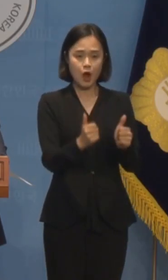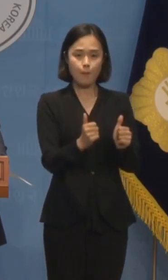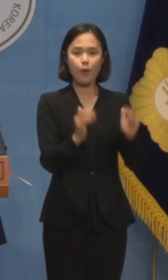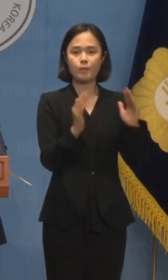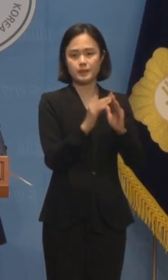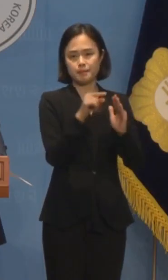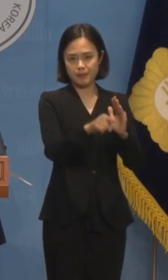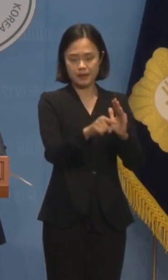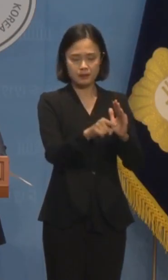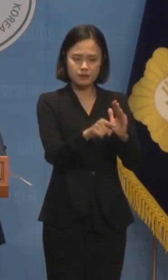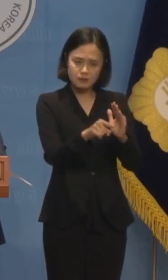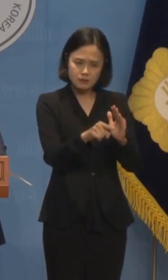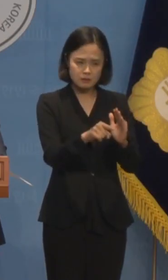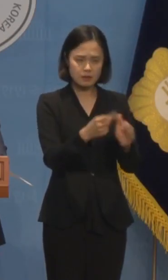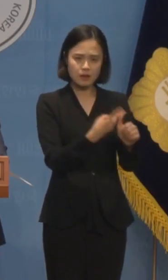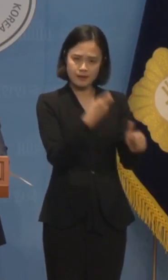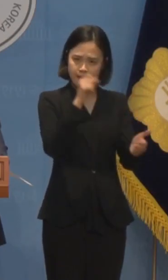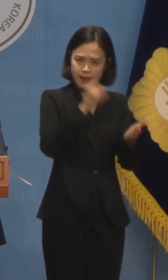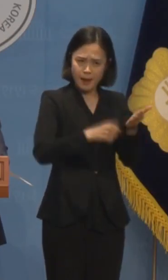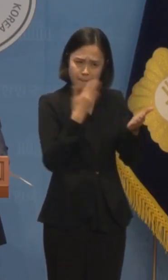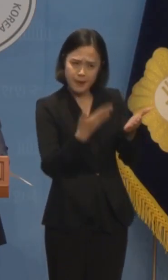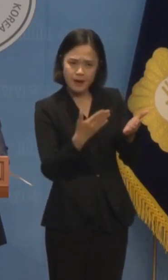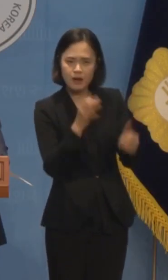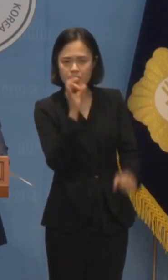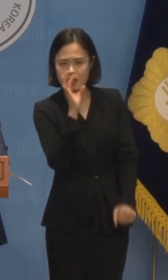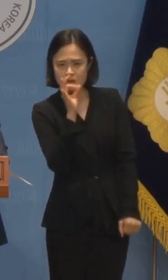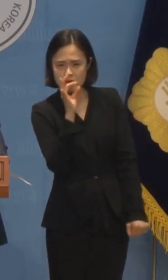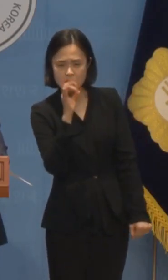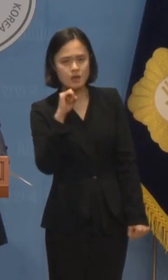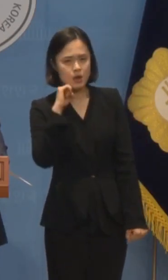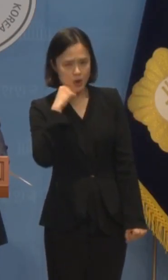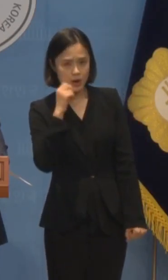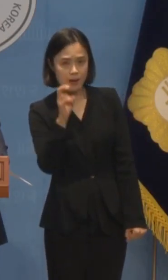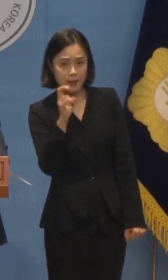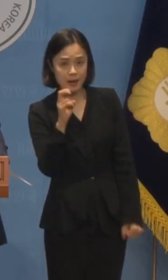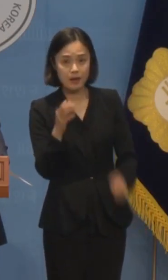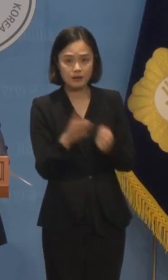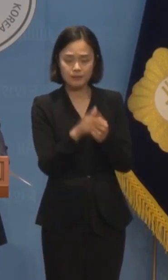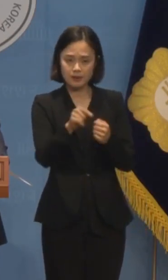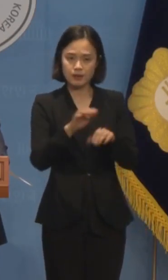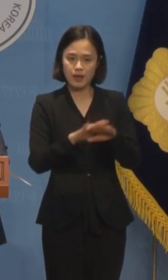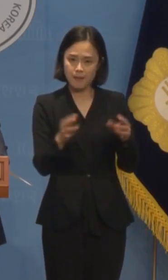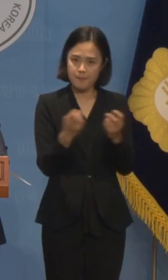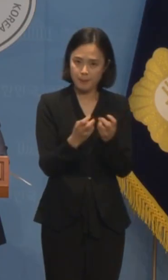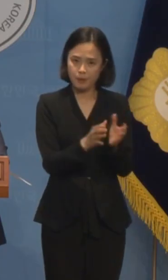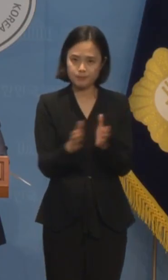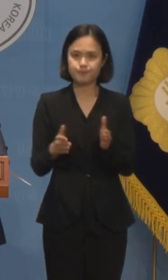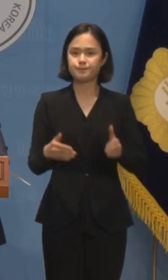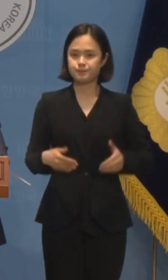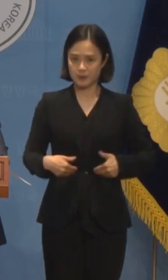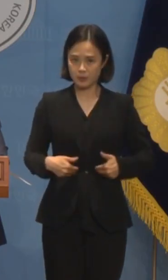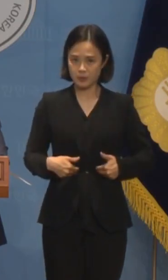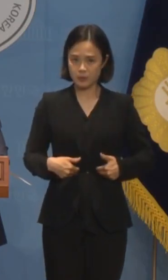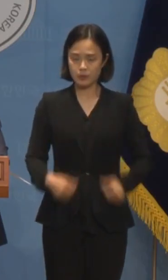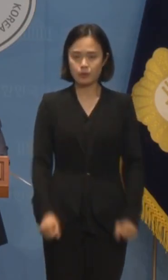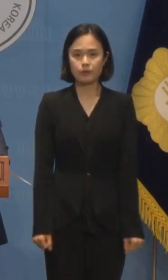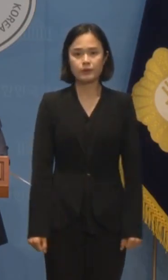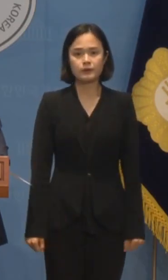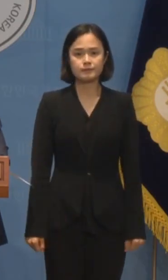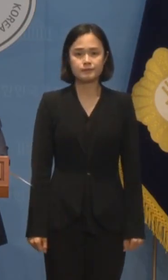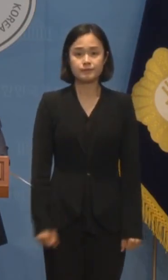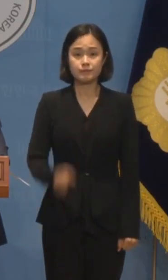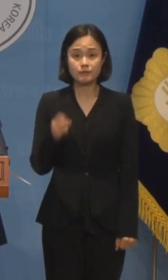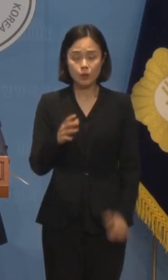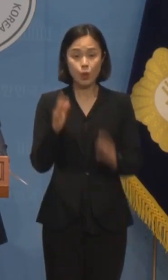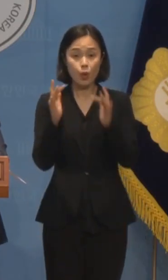우세합니다. 이를 극복하기 위한 대안이 필요합니다. 한편 이미 온라인과 거리에서는